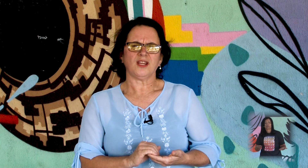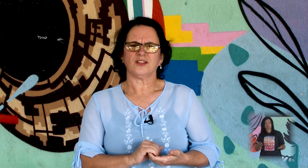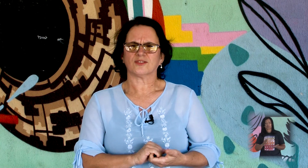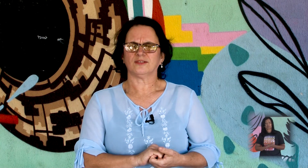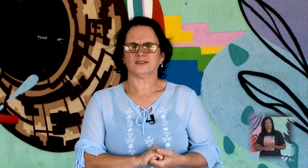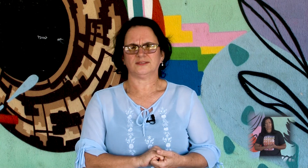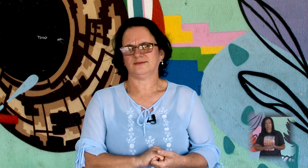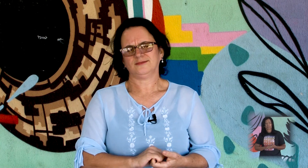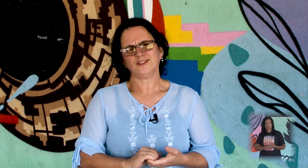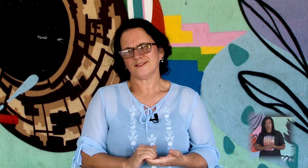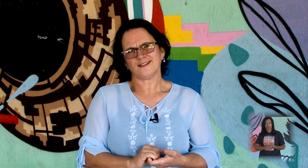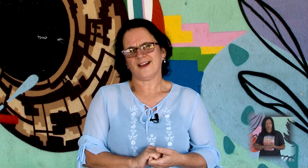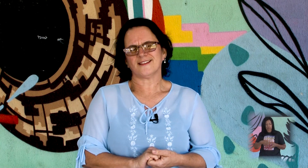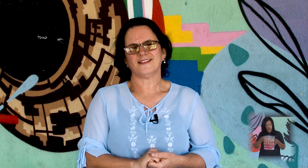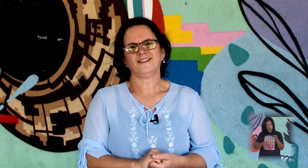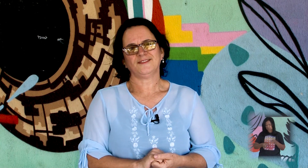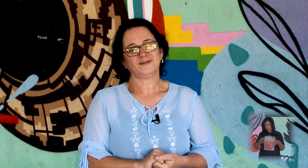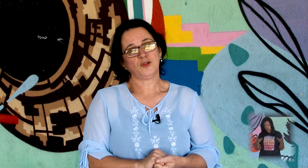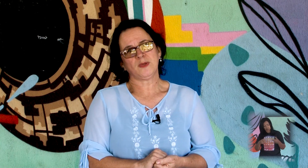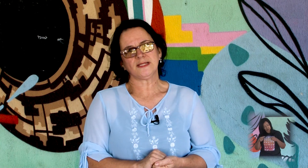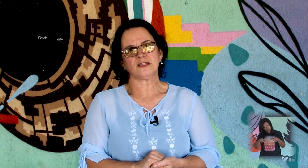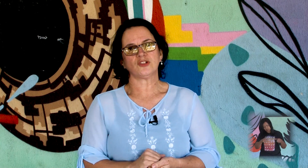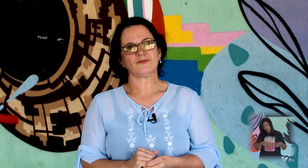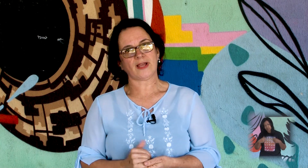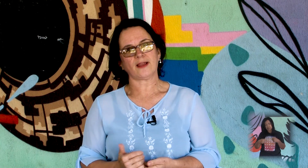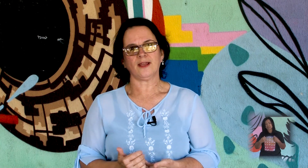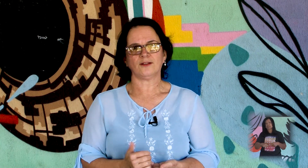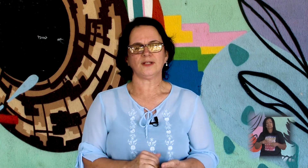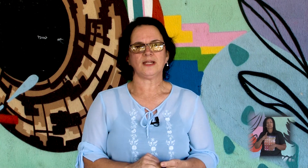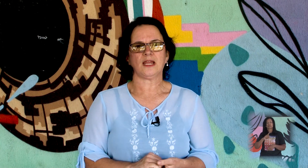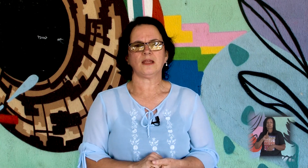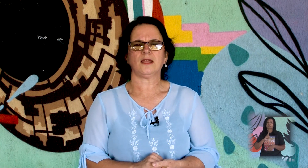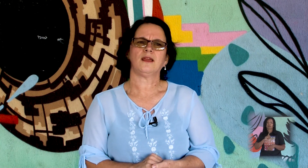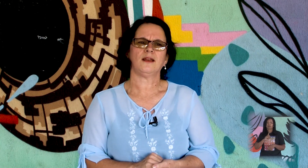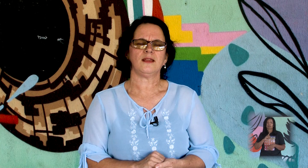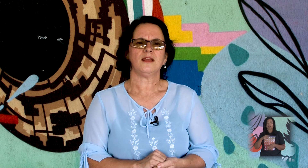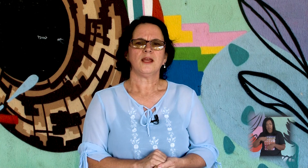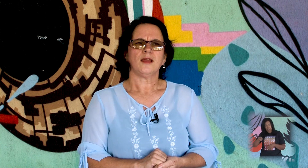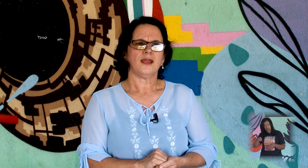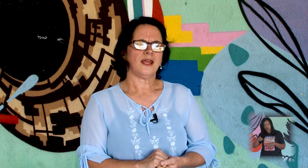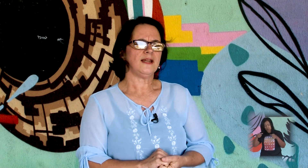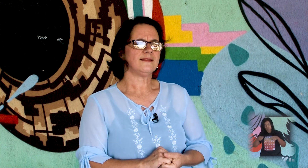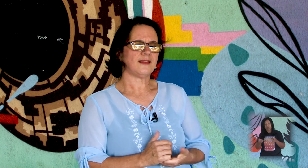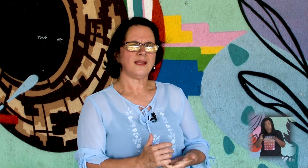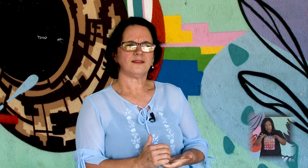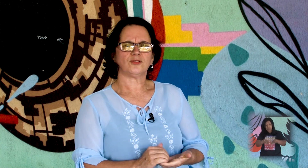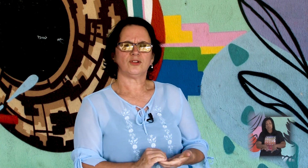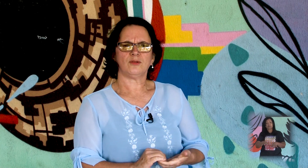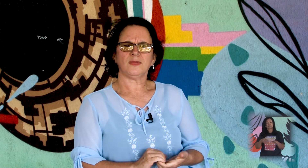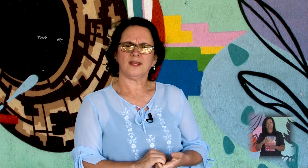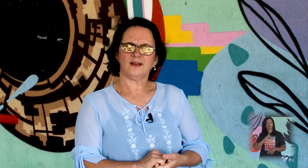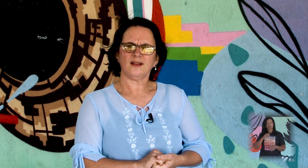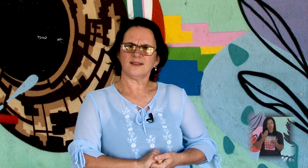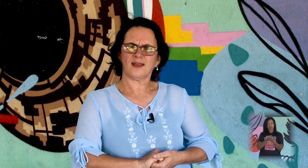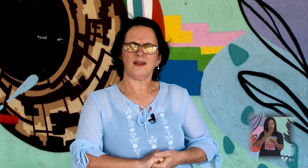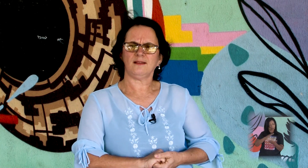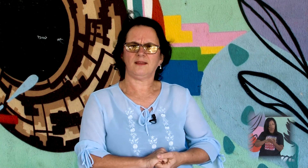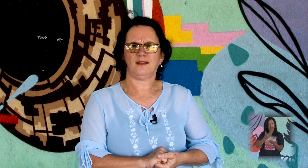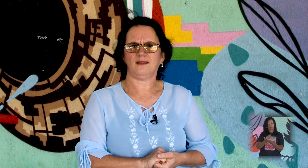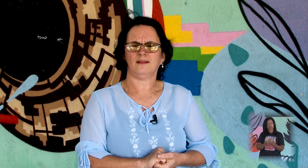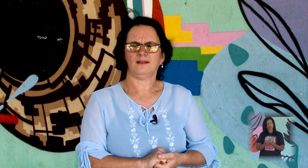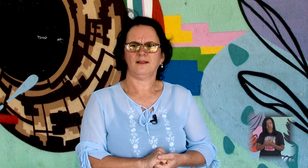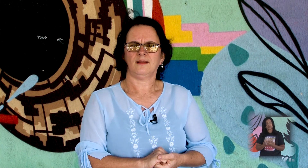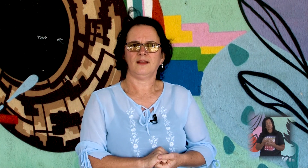no jurídico, em todos os lugares, né? Não precisa de ficar carregando ninguém. E eles têm essa autonomia, né? Eles